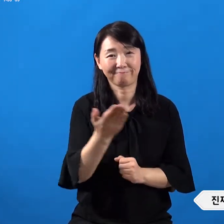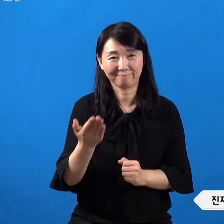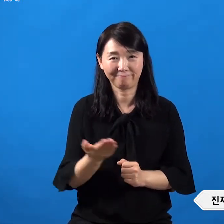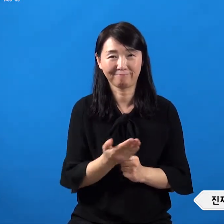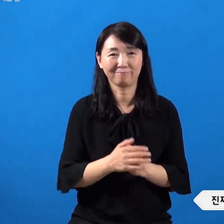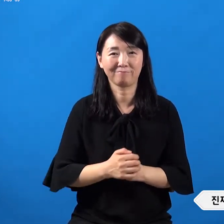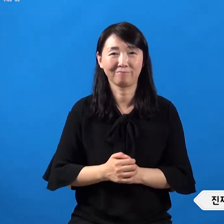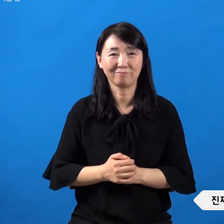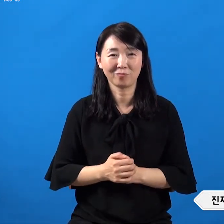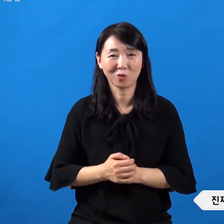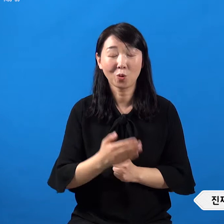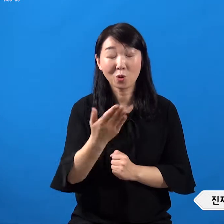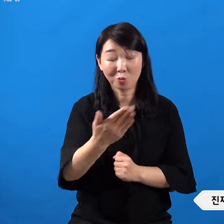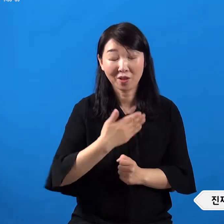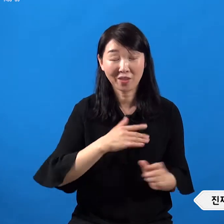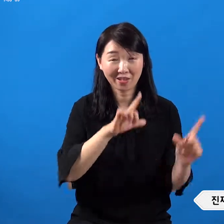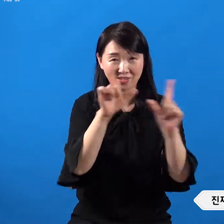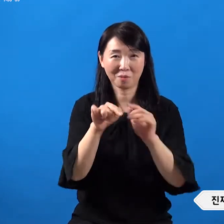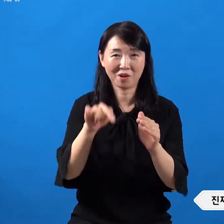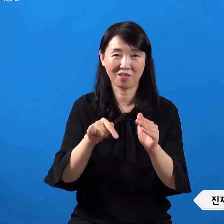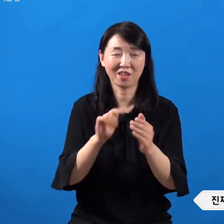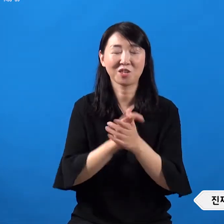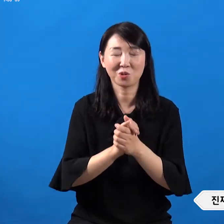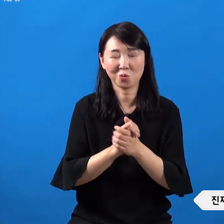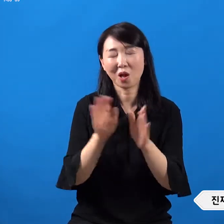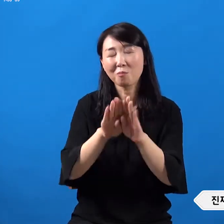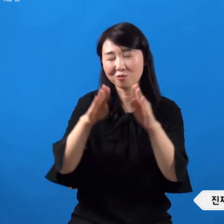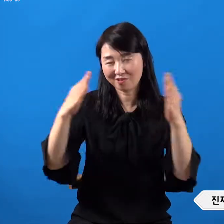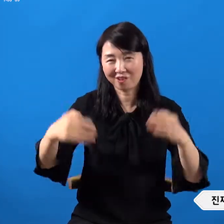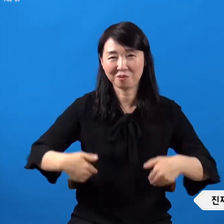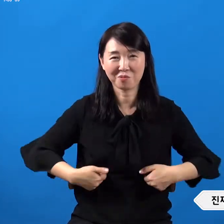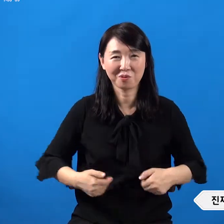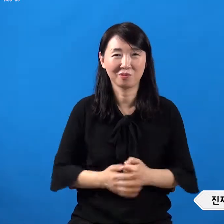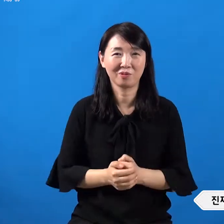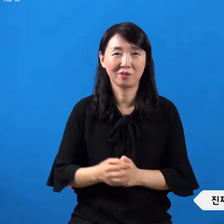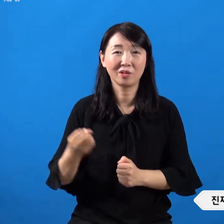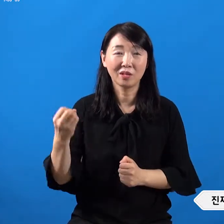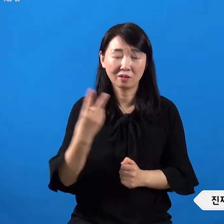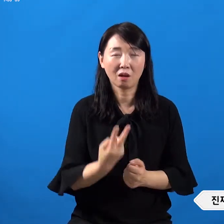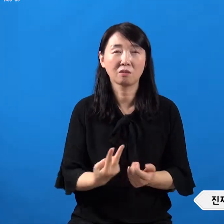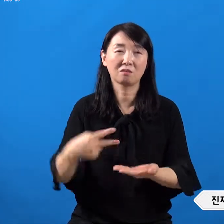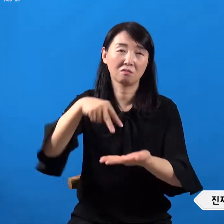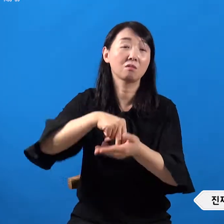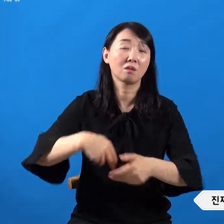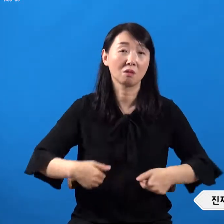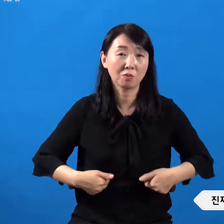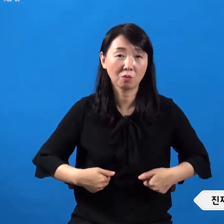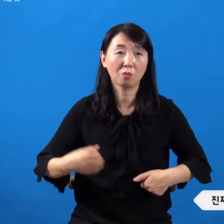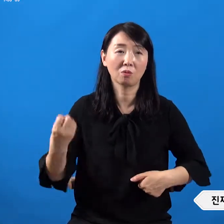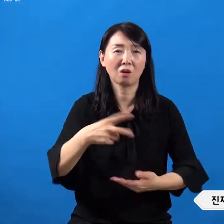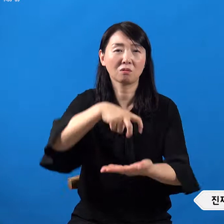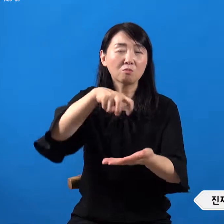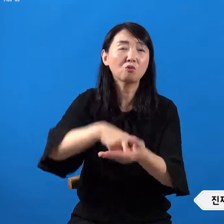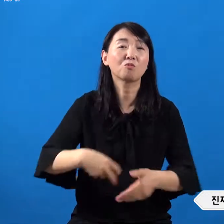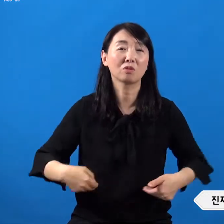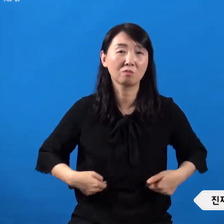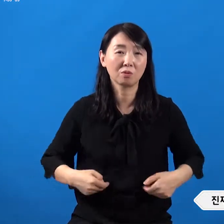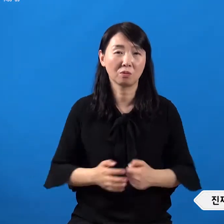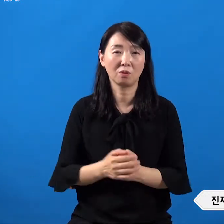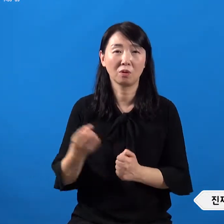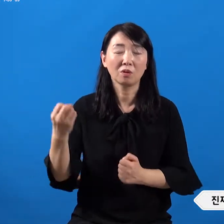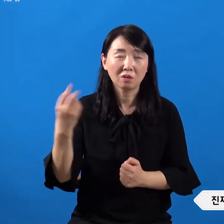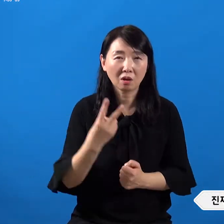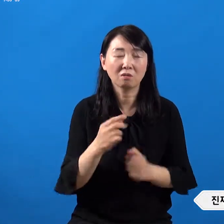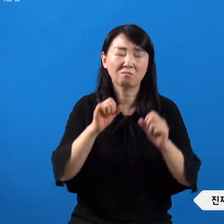여러분, 오늘 여러분과 제 삶 가운데 기도의 문을 열어야 합니다. 다시 일어나야 합니다. 다시 무릎을 꿇어야